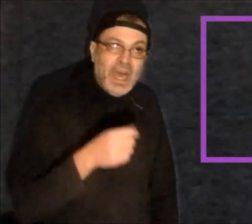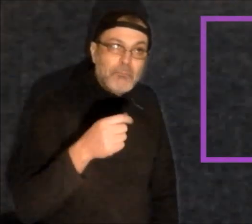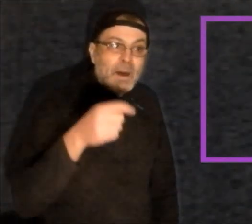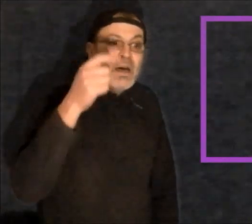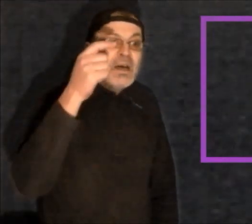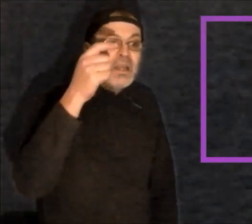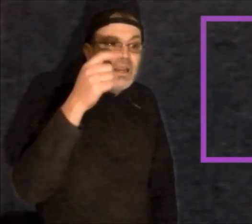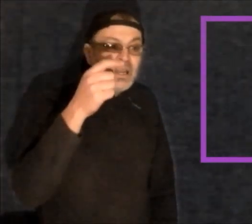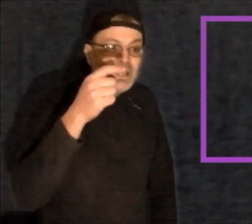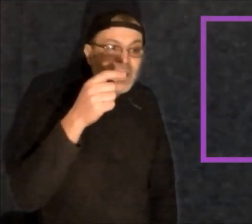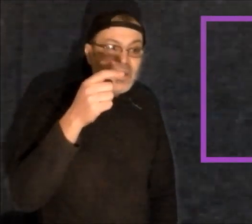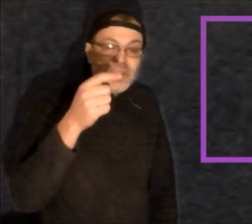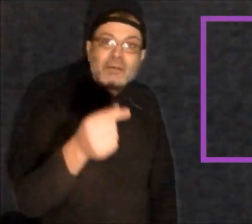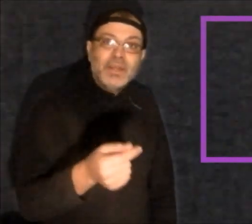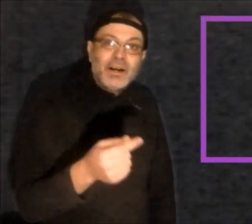من حمال ذهبنا